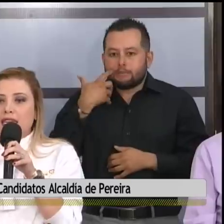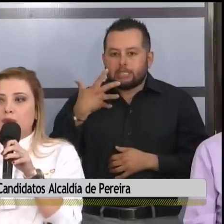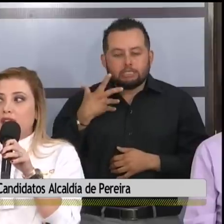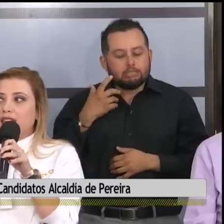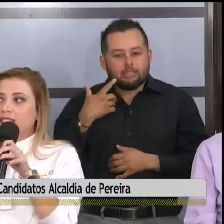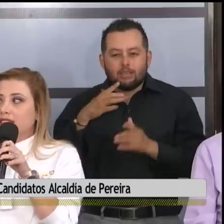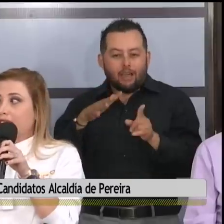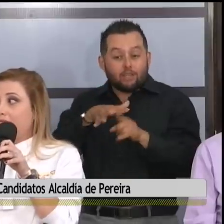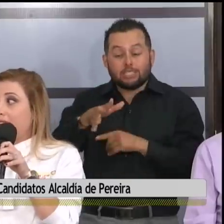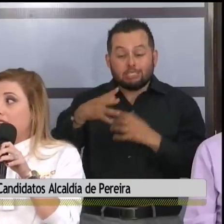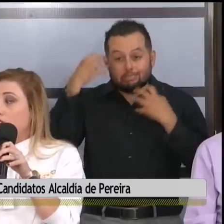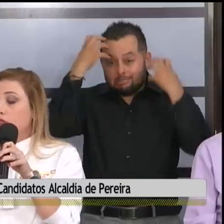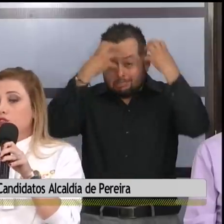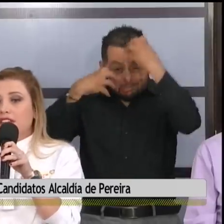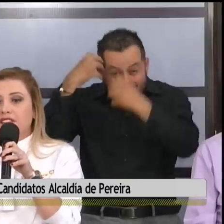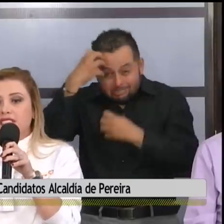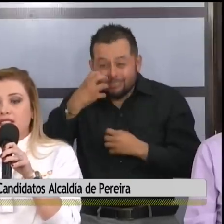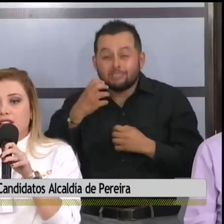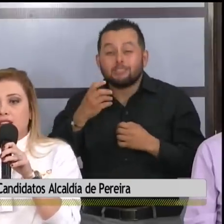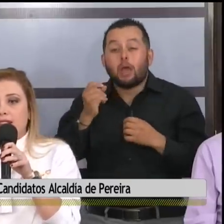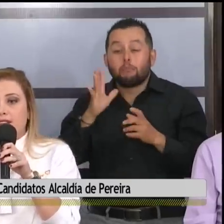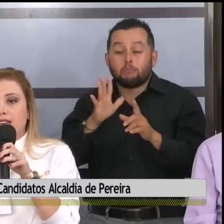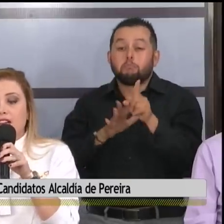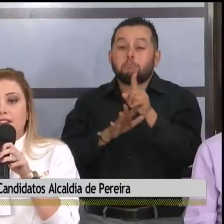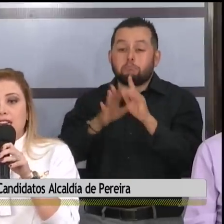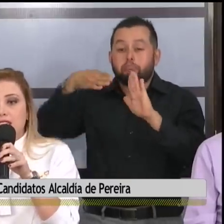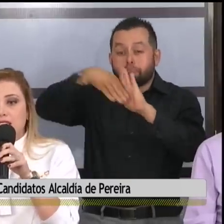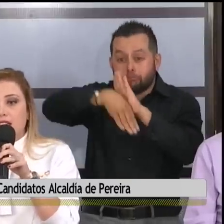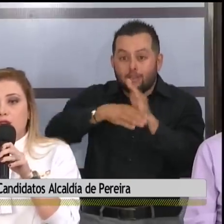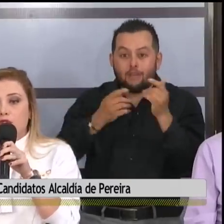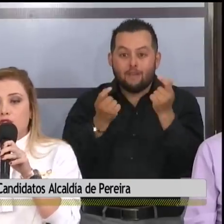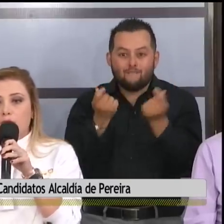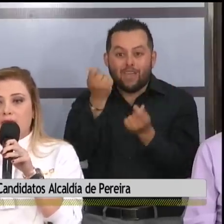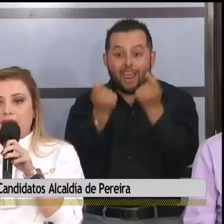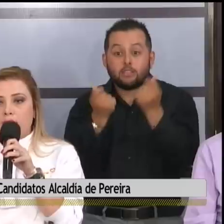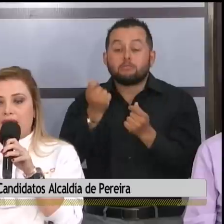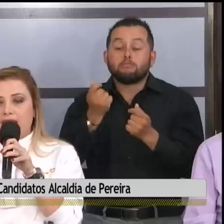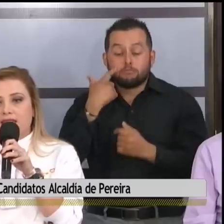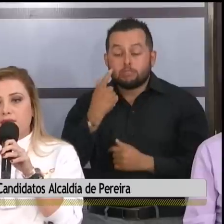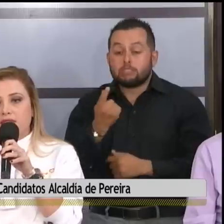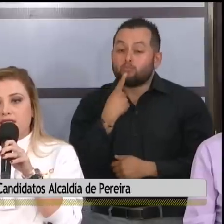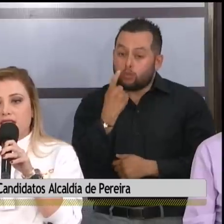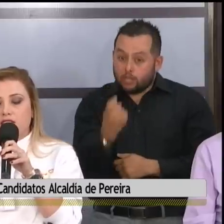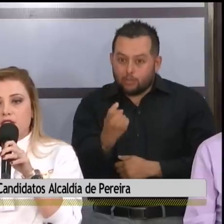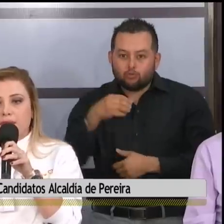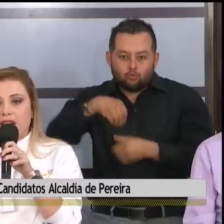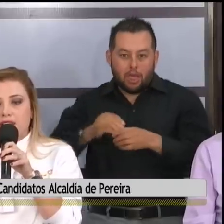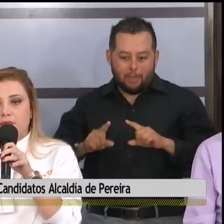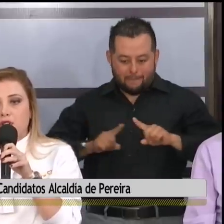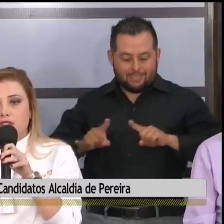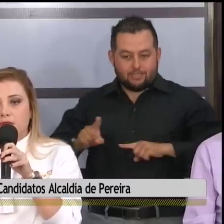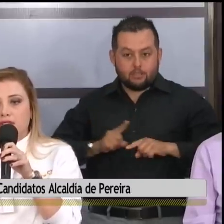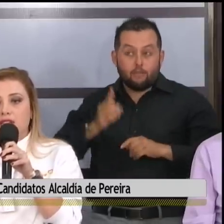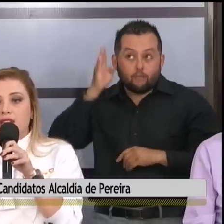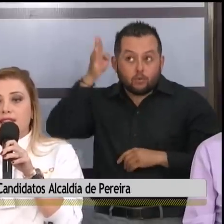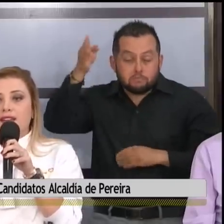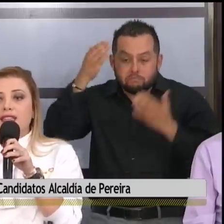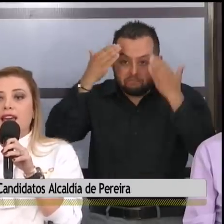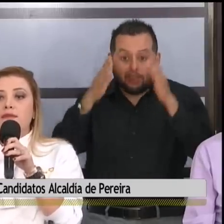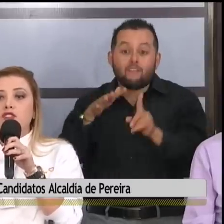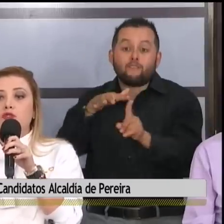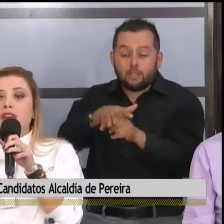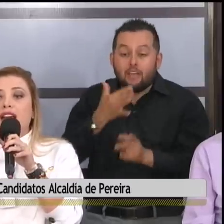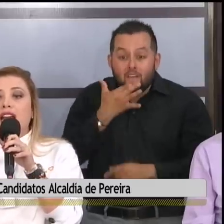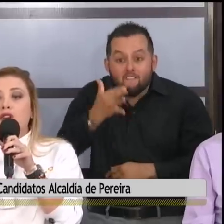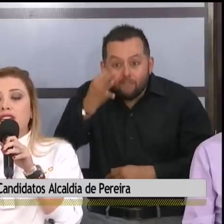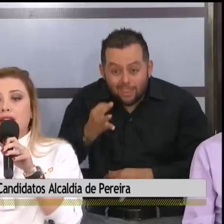y que puede traer un déficit de verdad financiero muy complejo para esta administración y para las próximas. De verdad